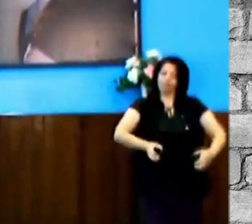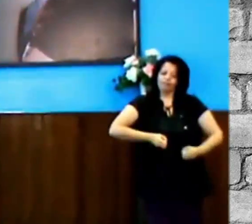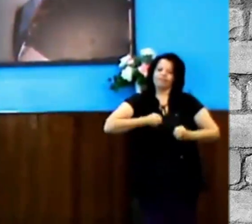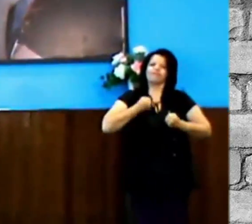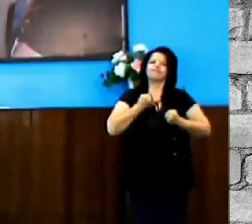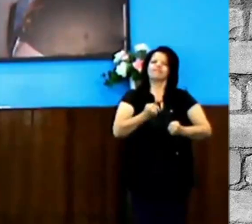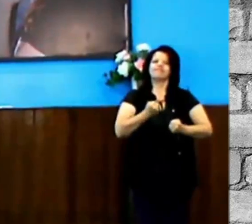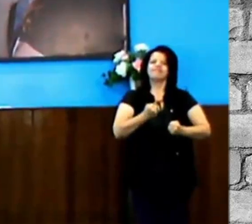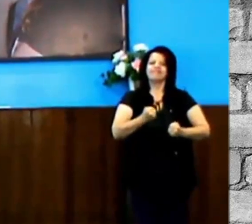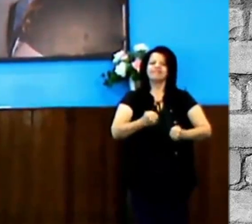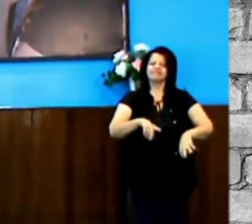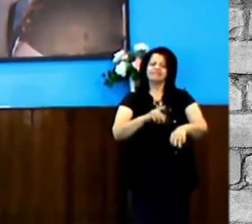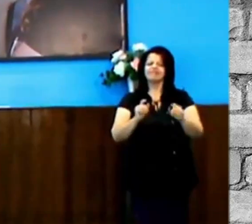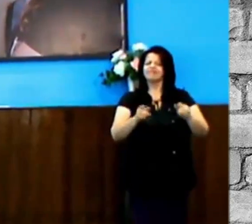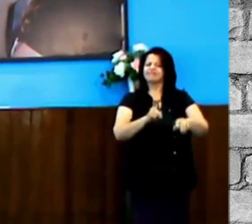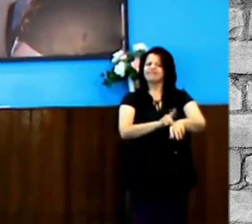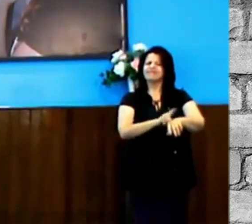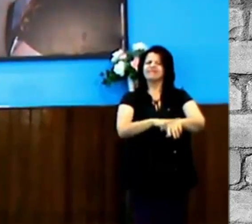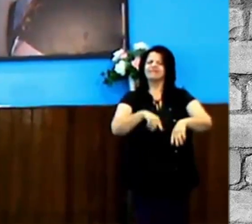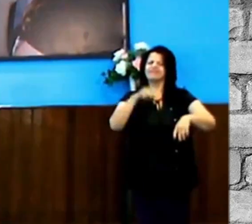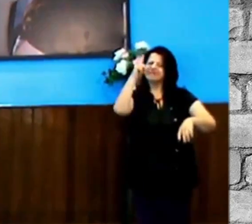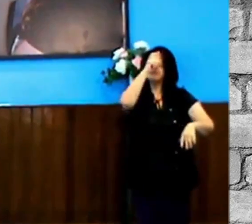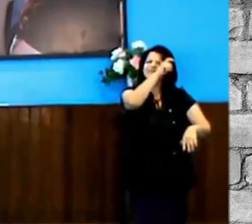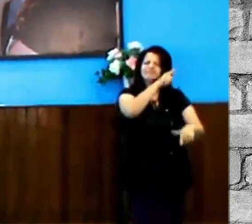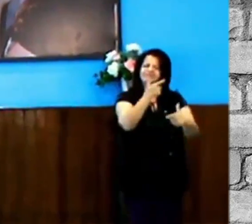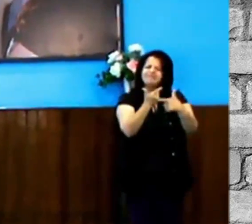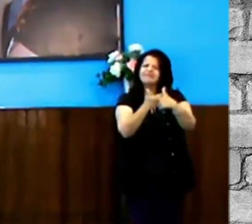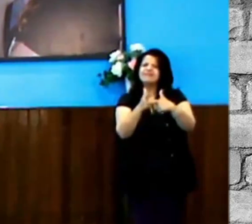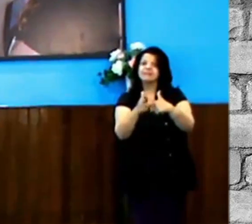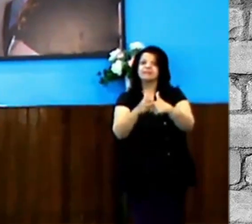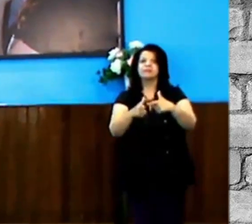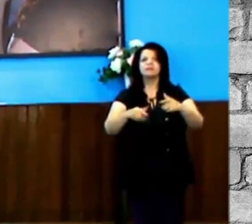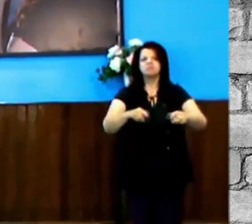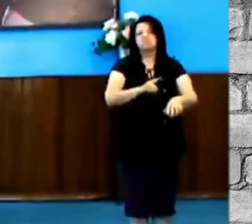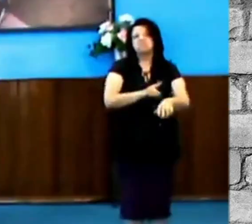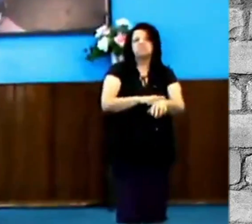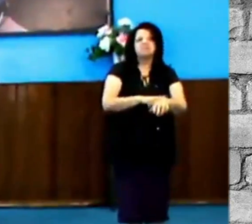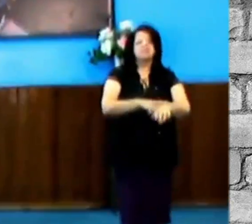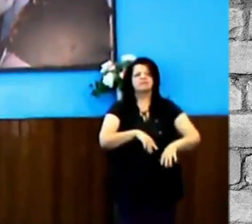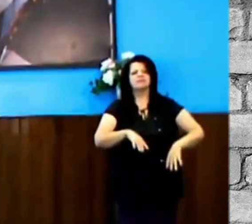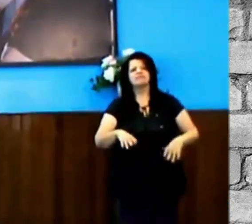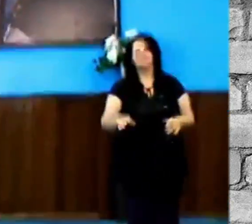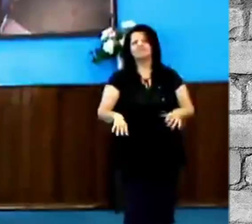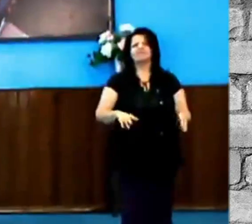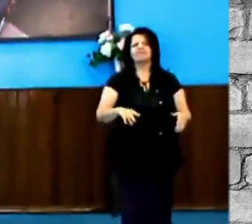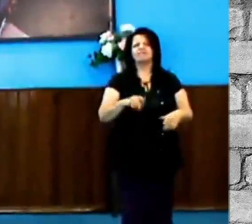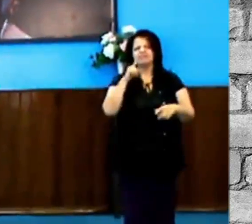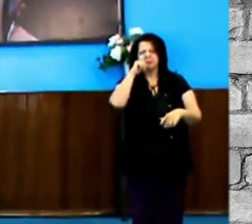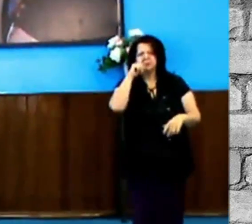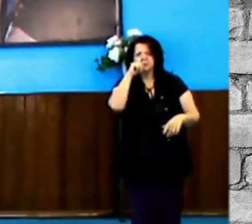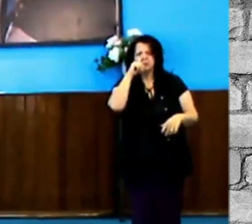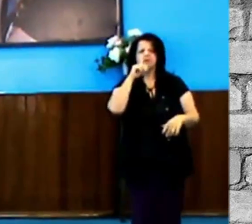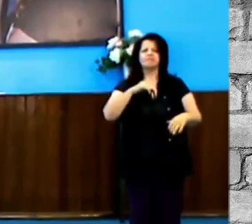como esse, momentos esses que são decisivos na nossa vida e que servem, como diz o texto de Tiago, para que nós também provemos a nossa fé